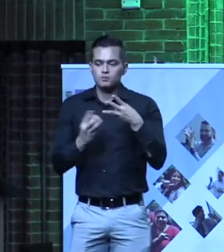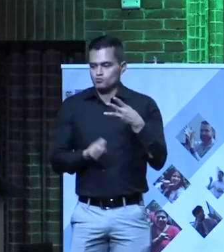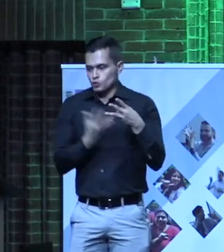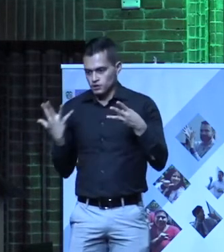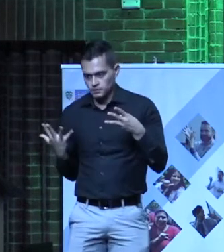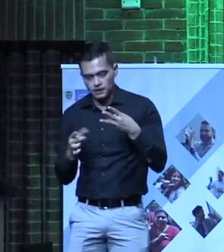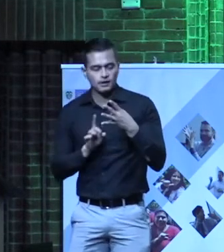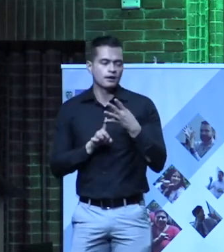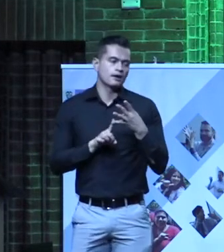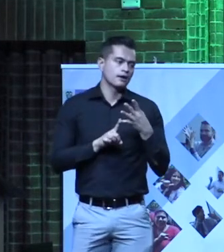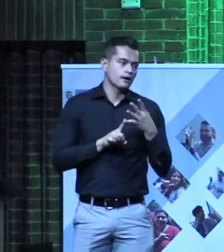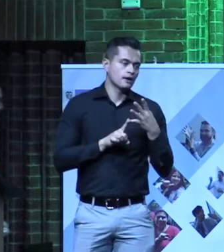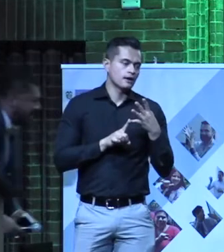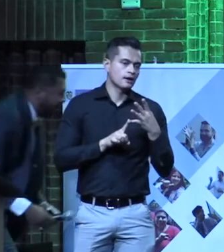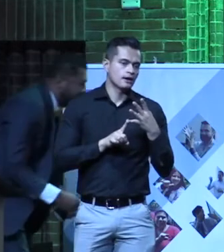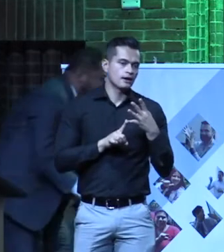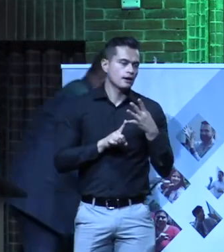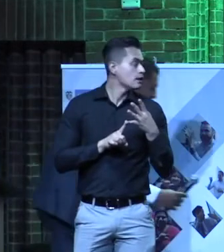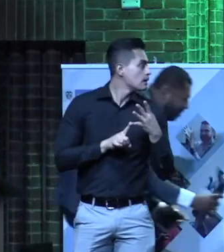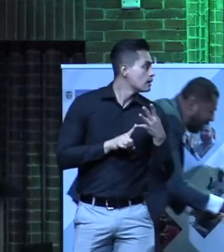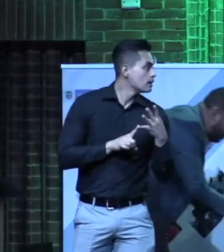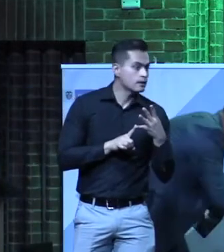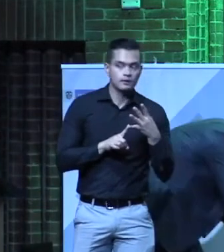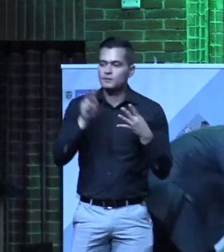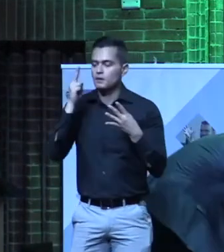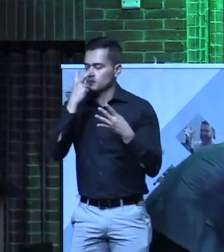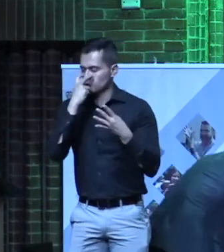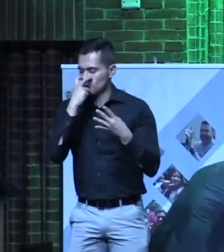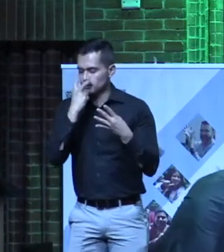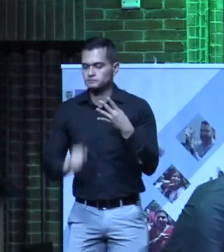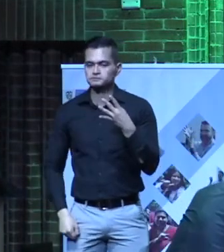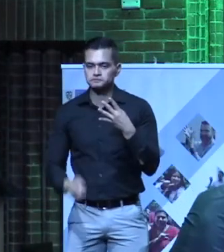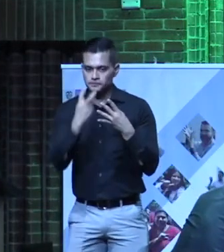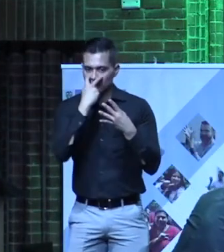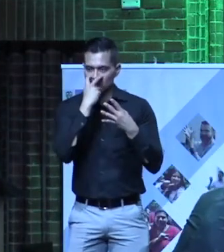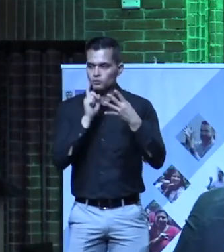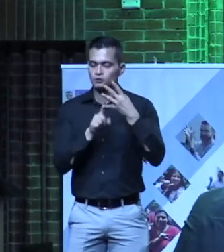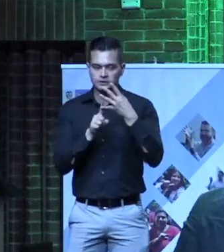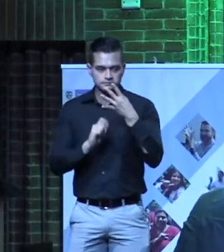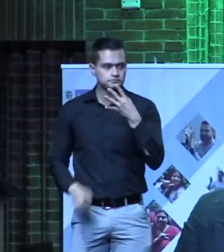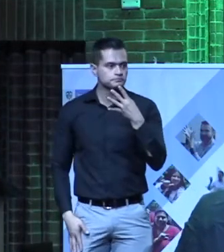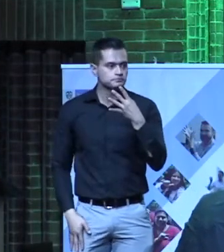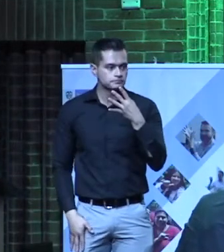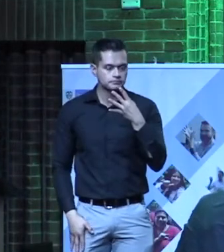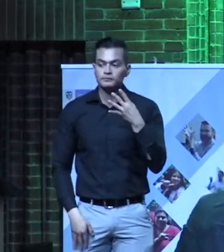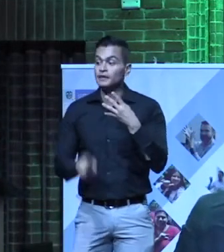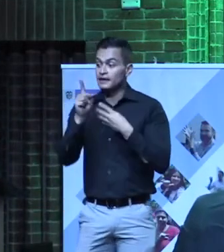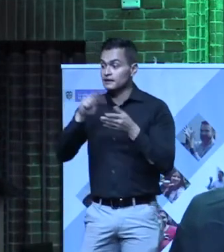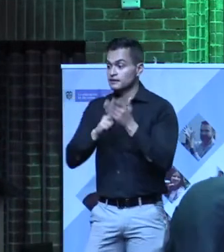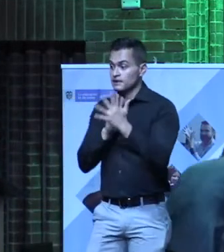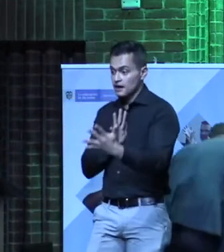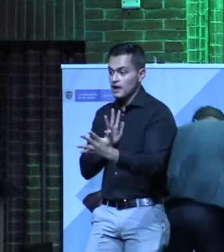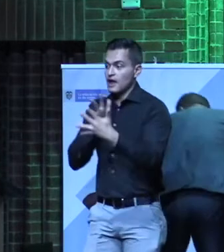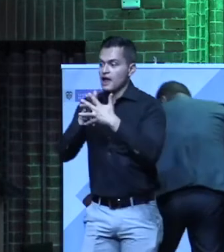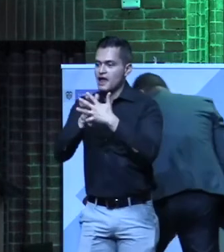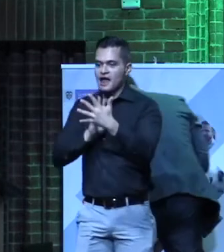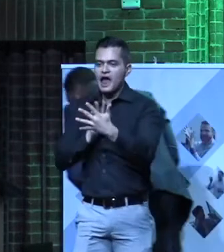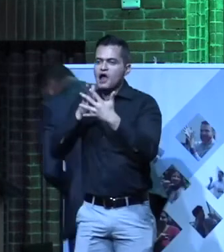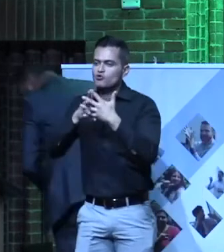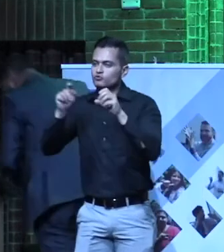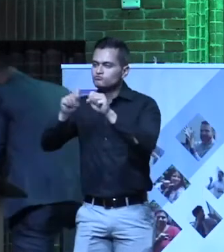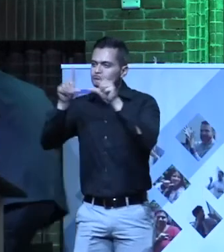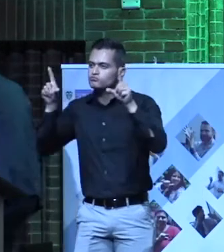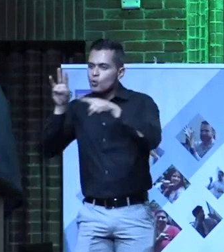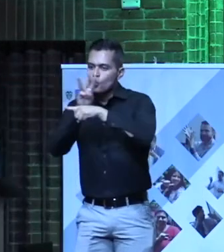múltiple, sigue luego la visual. Entonces, esta adaptación la hemos hecho en nuestra página web en favor